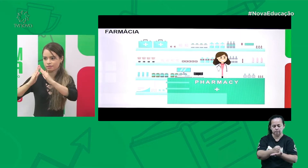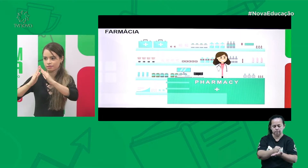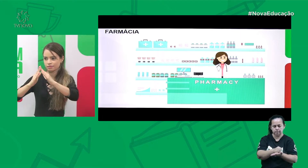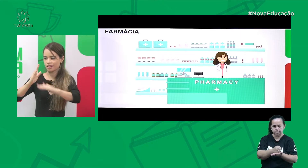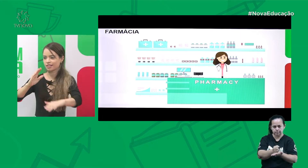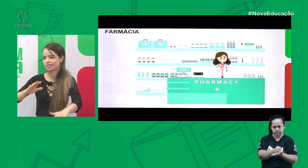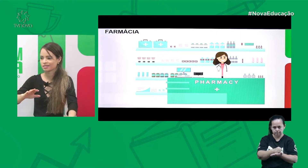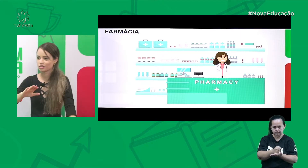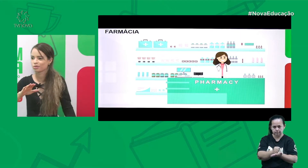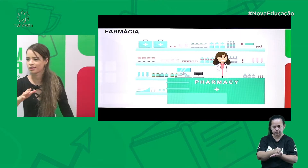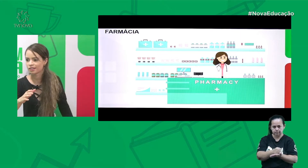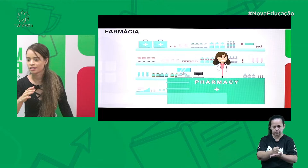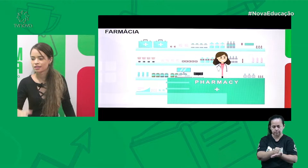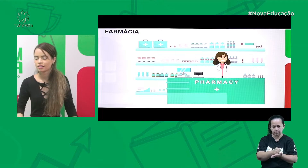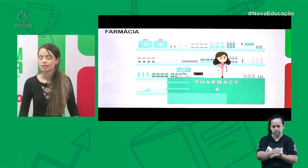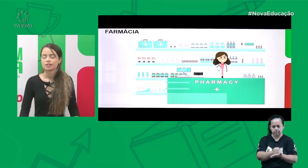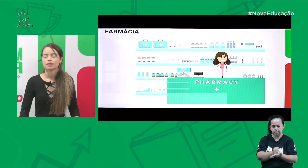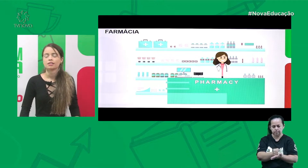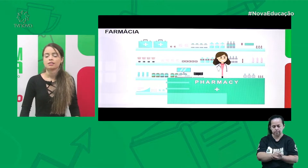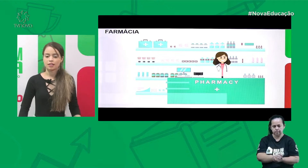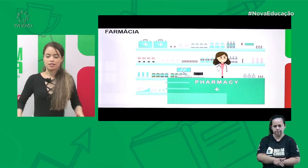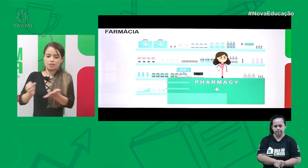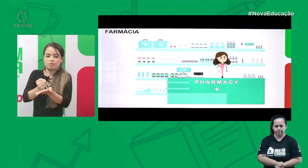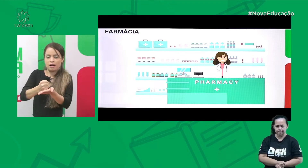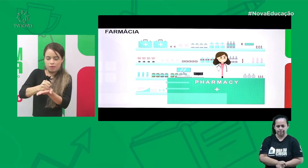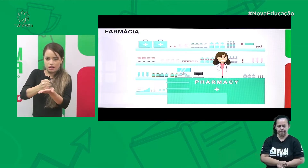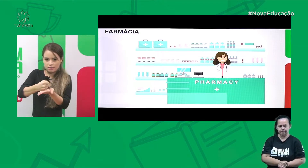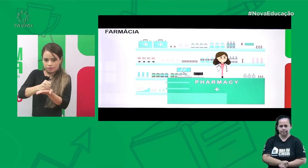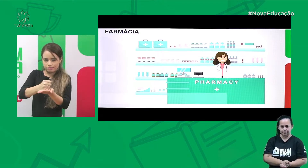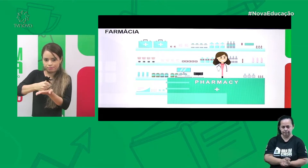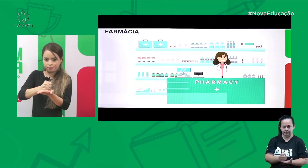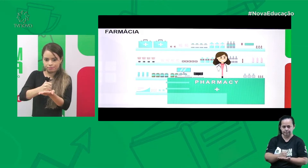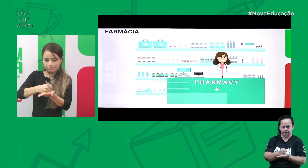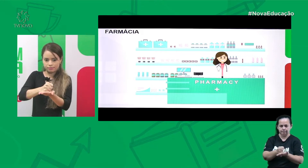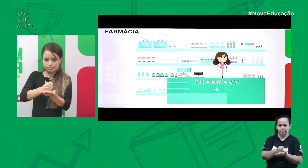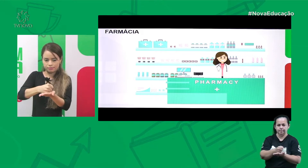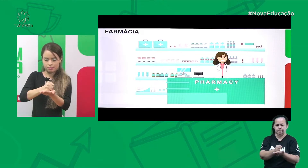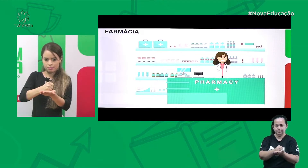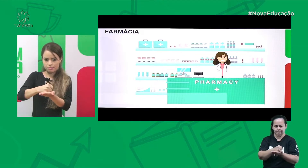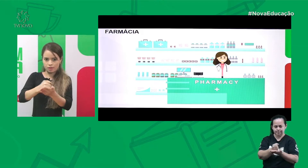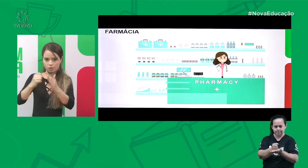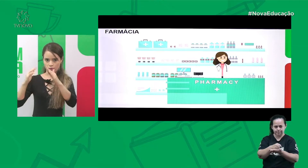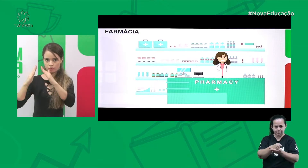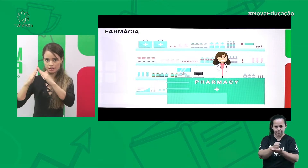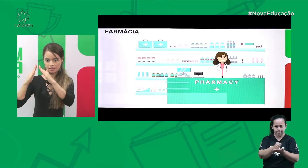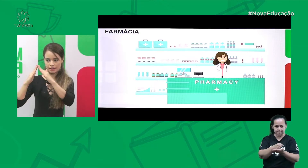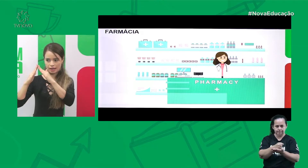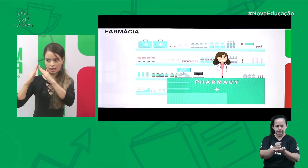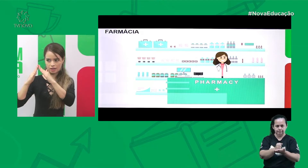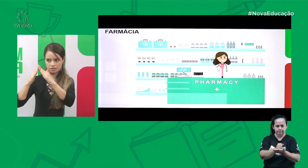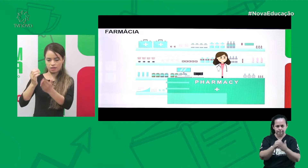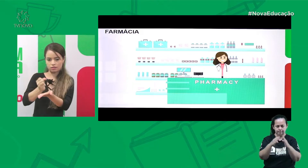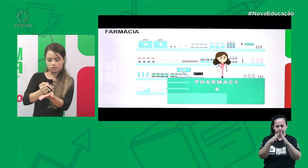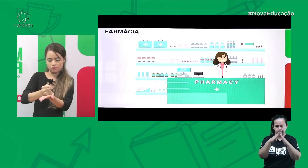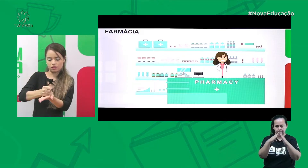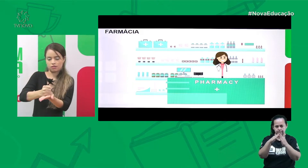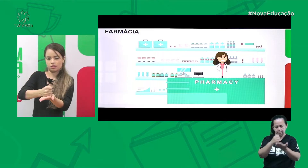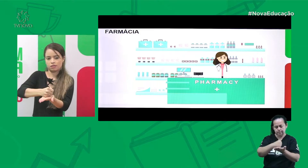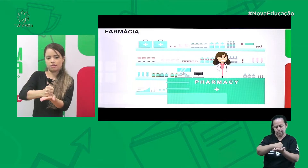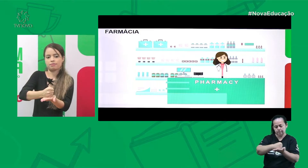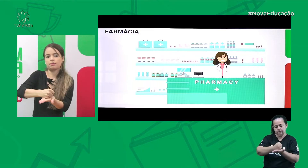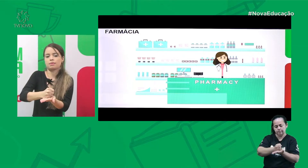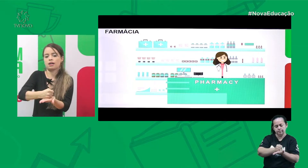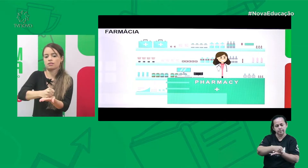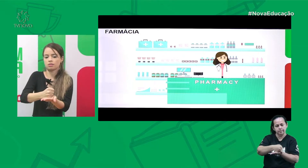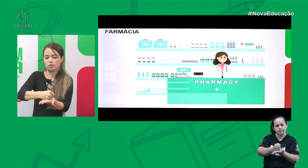farmácia, peraí, deixa eu voltar, quer dizer, farmácia, que eu posso fazer casa